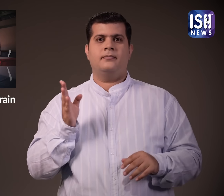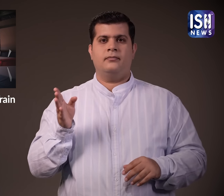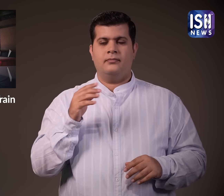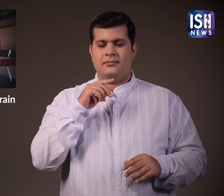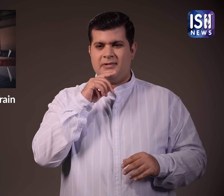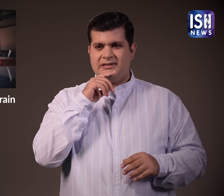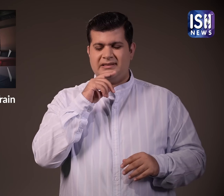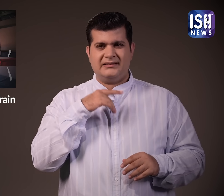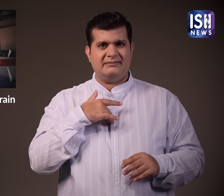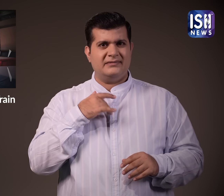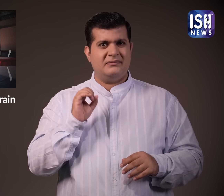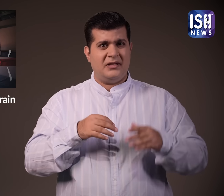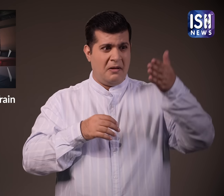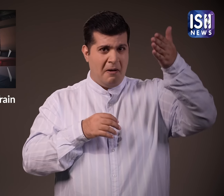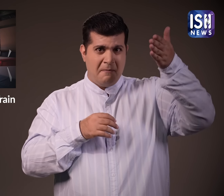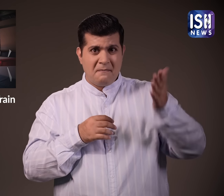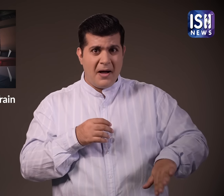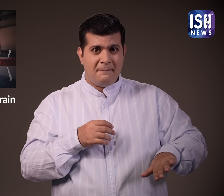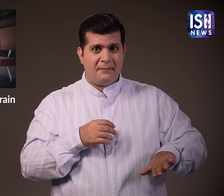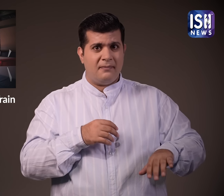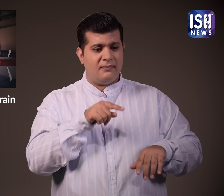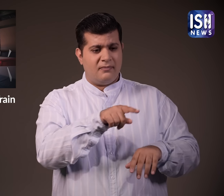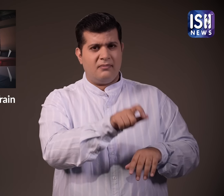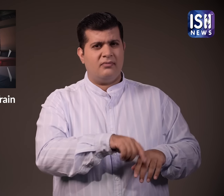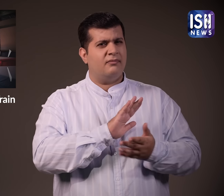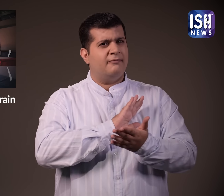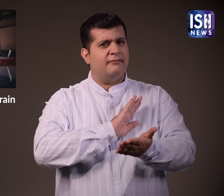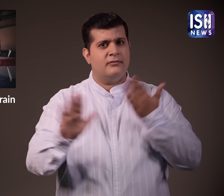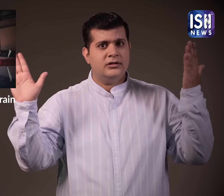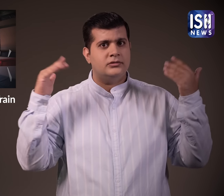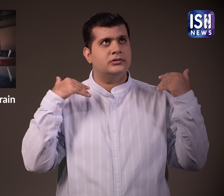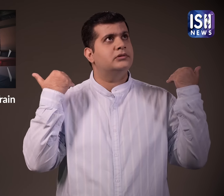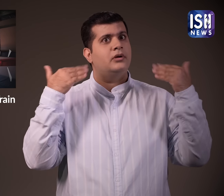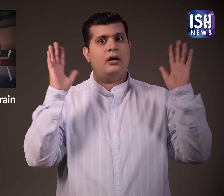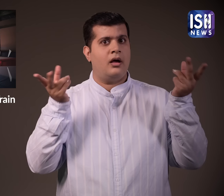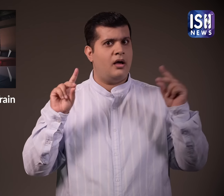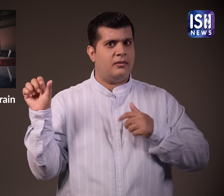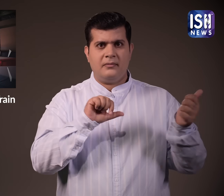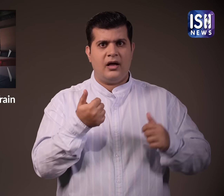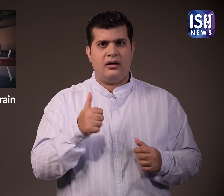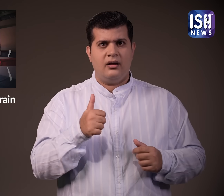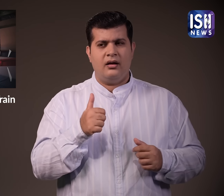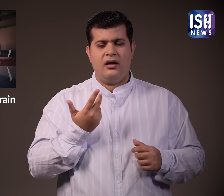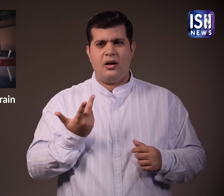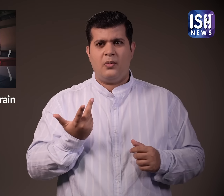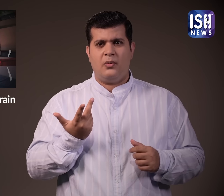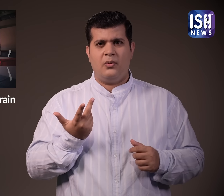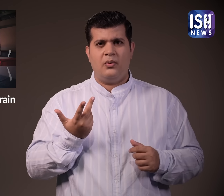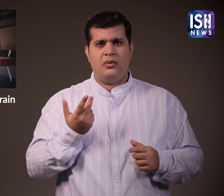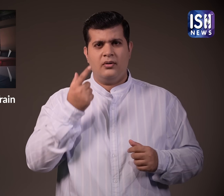यह विनाशकारी है और मध्य बर्थ गिर गई जिसके परिणाव स्वरुप नीचे वाले व्यक्ति की दुखत मिर्ति हो गई एक छोटी